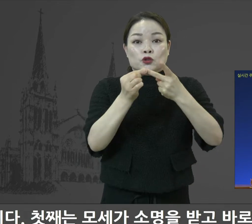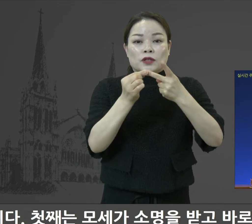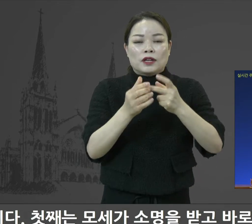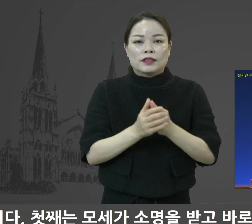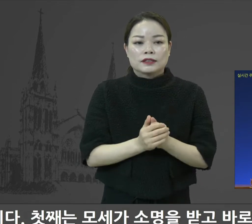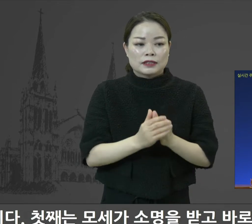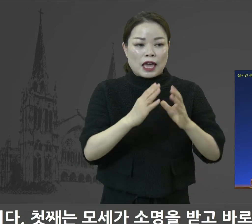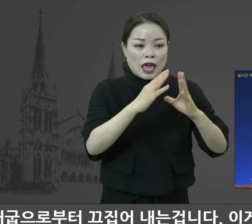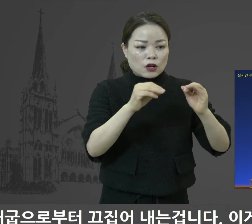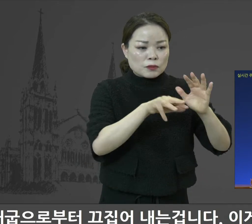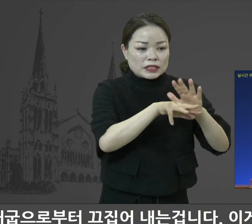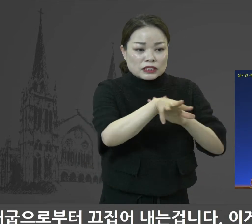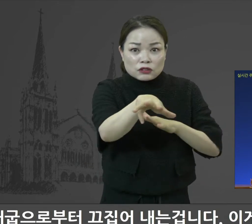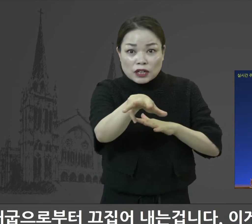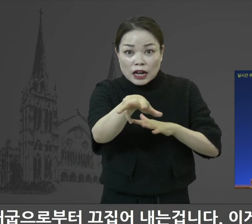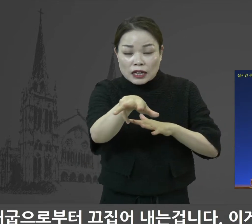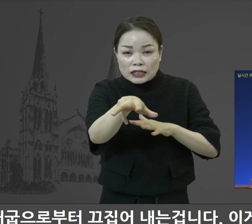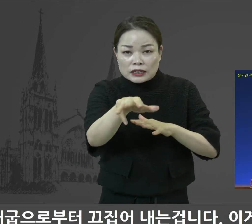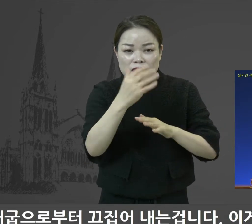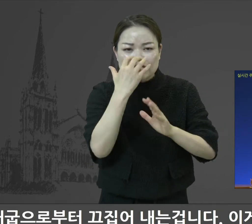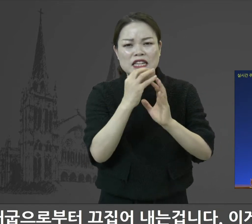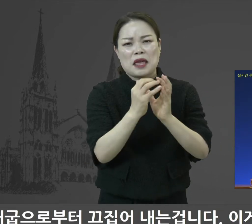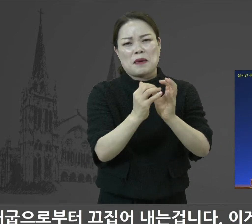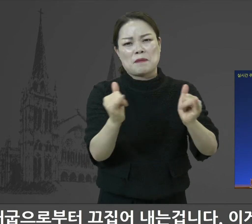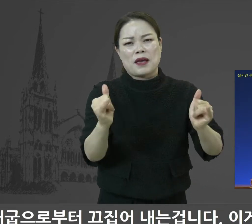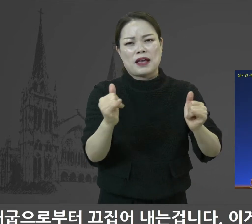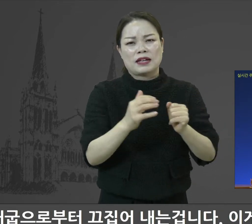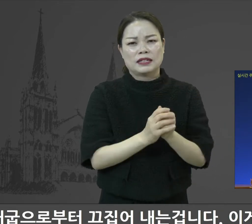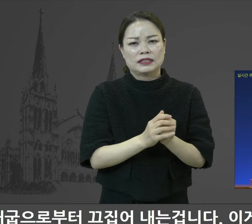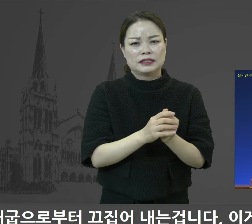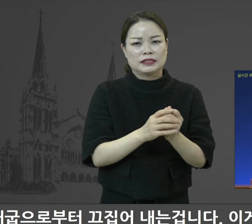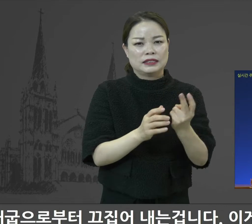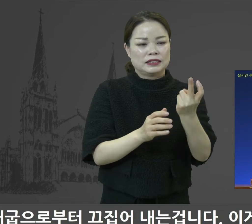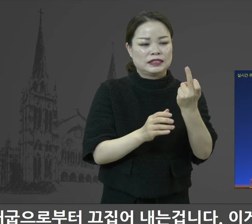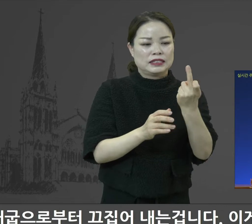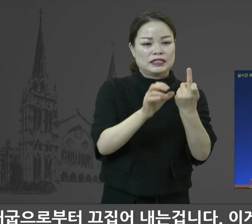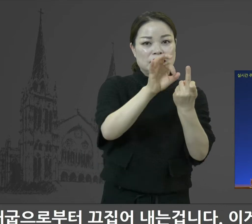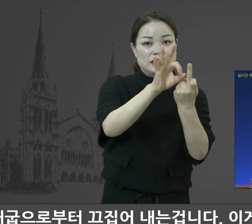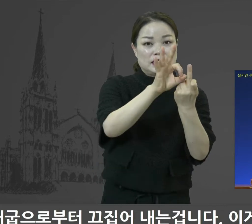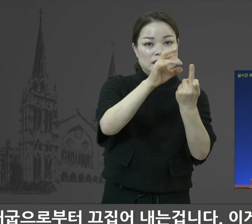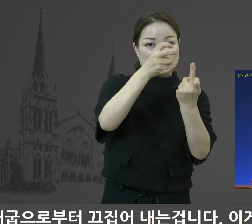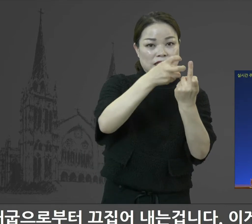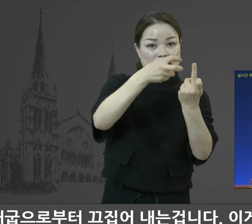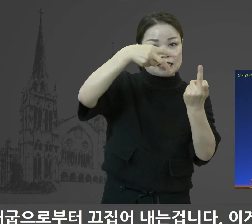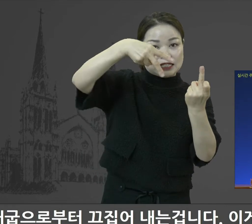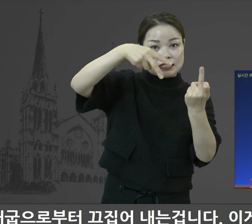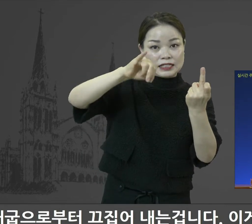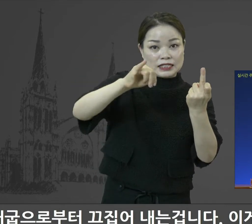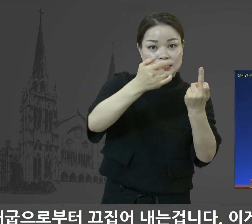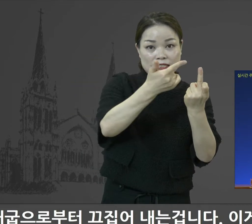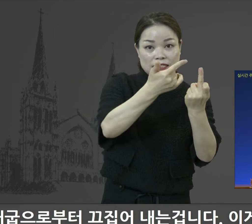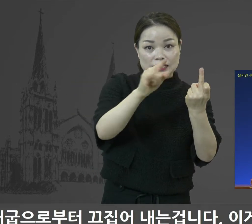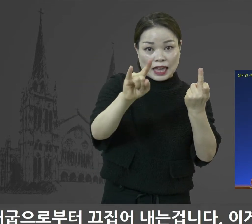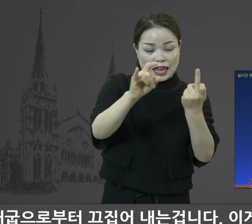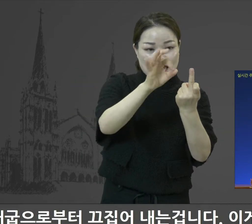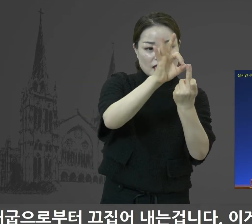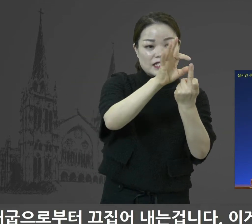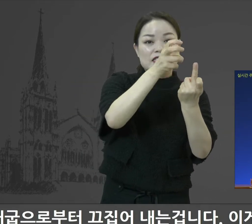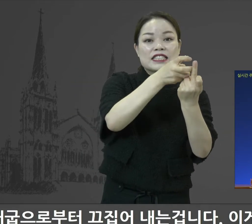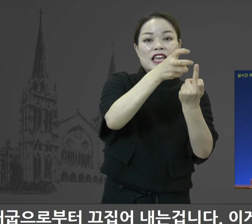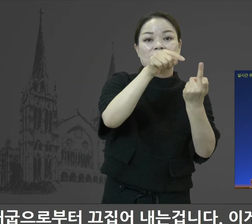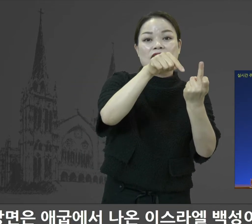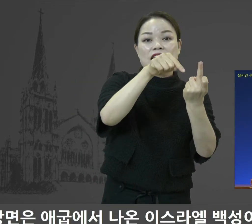장면은 애굽에서 나온 이스라엘 백성이 시내 산에 도착합니다. 시내 산에 도착해서